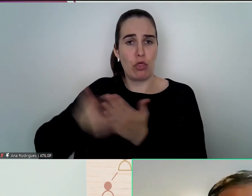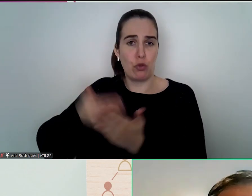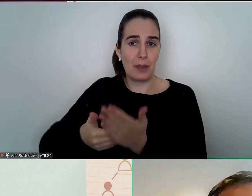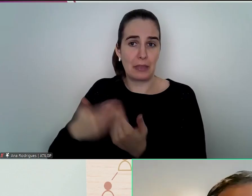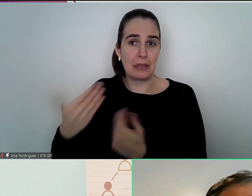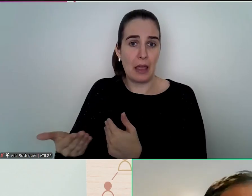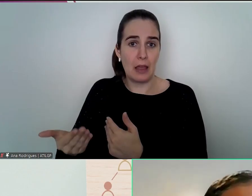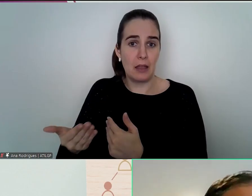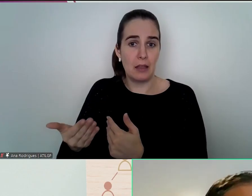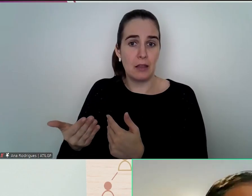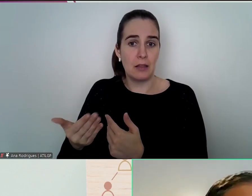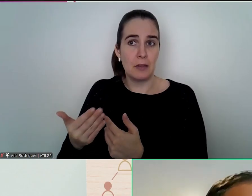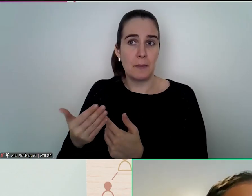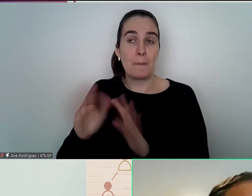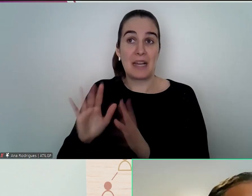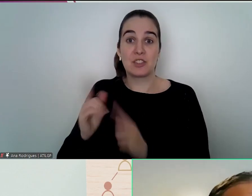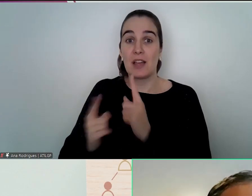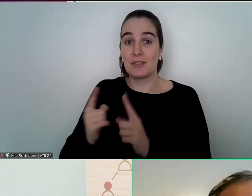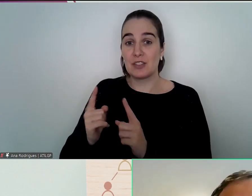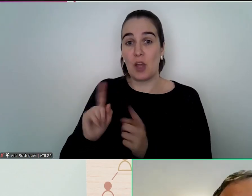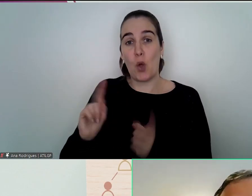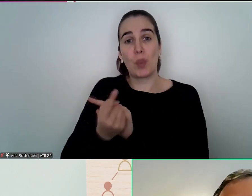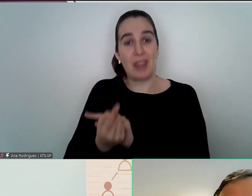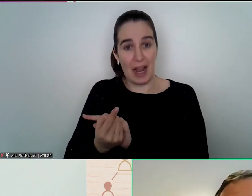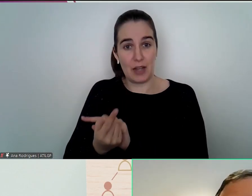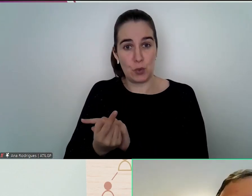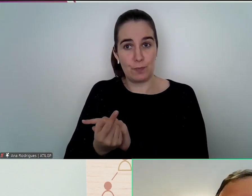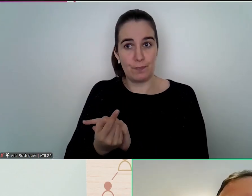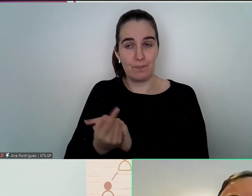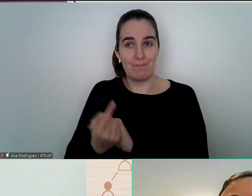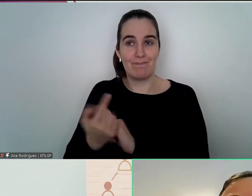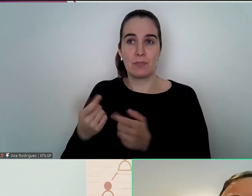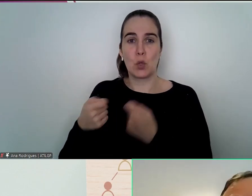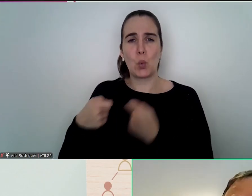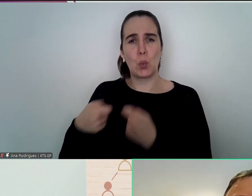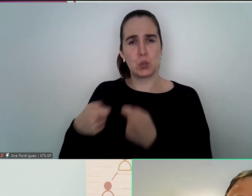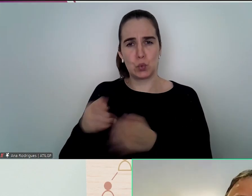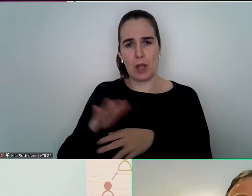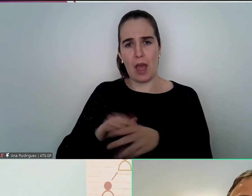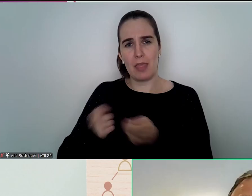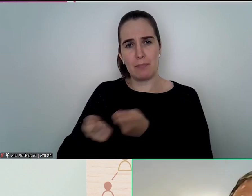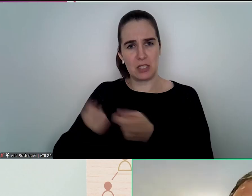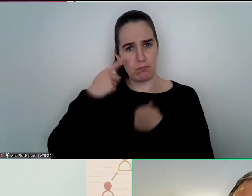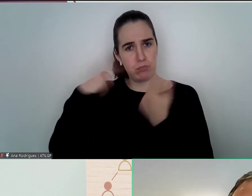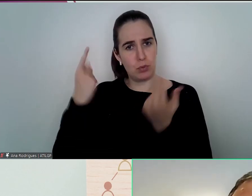documentos. Mas por vezes a questão coloca-se ao contrário, que é os custos para a própria administração, ou